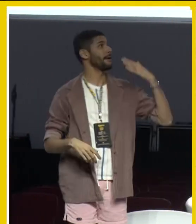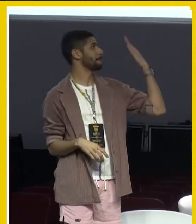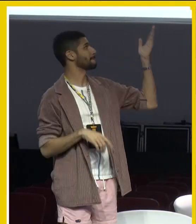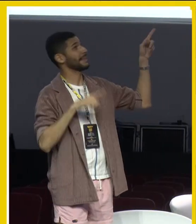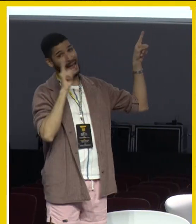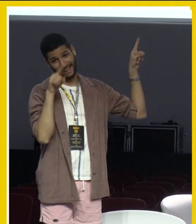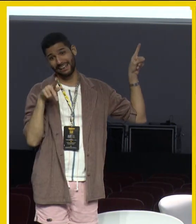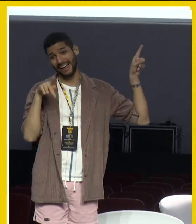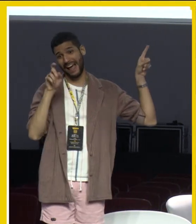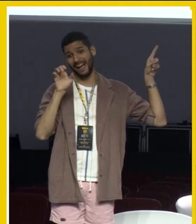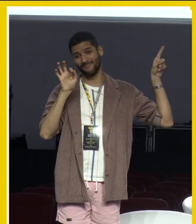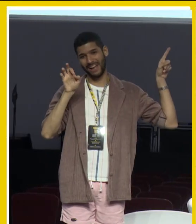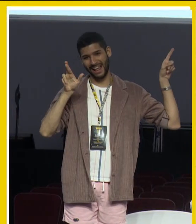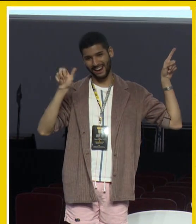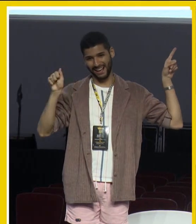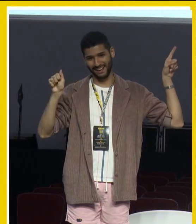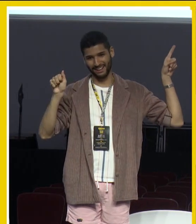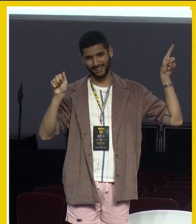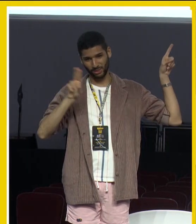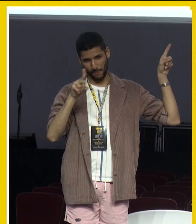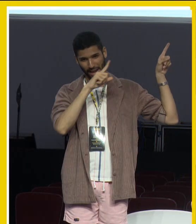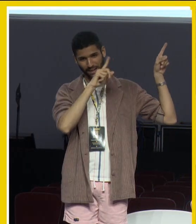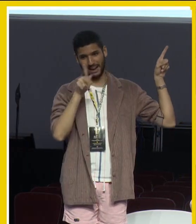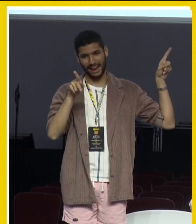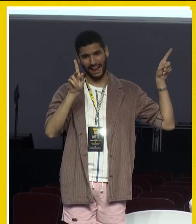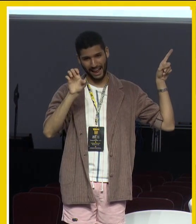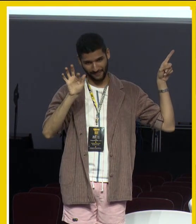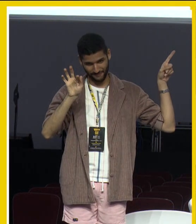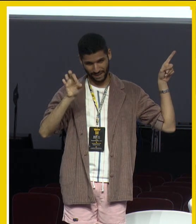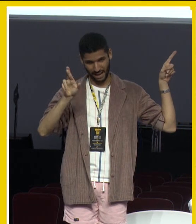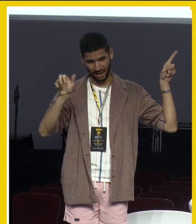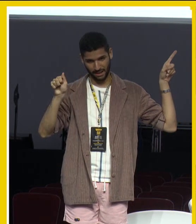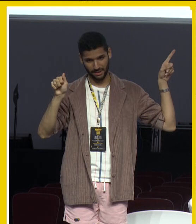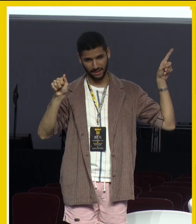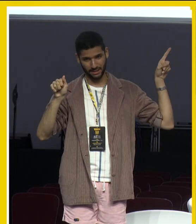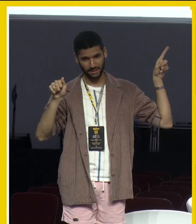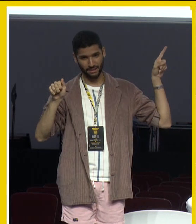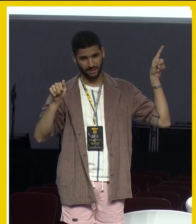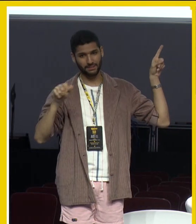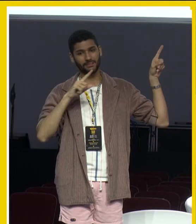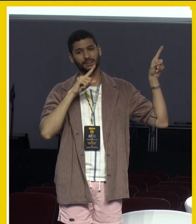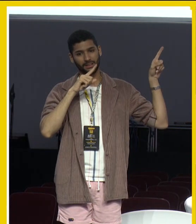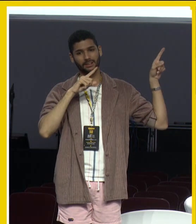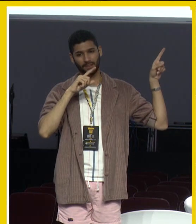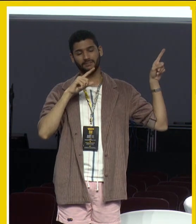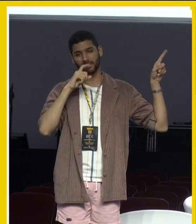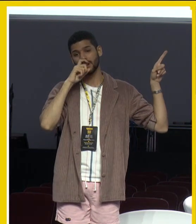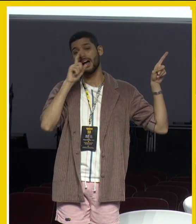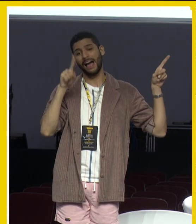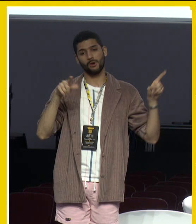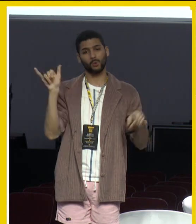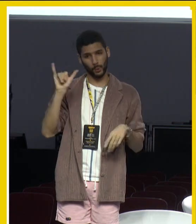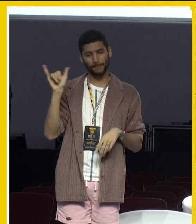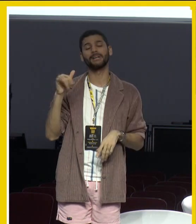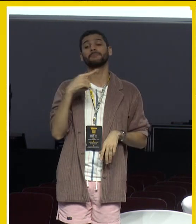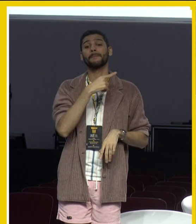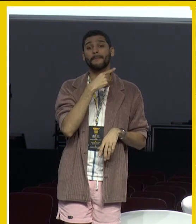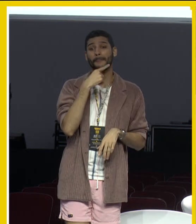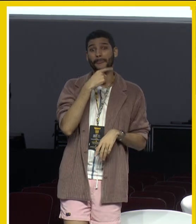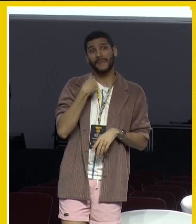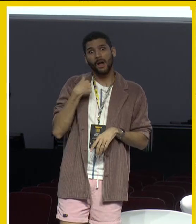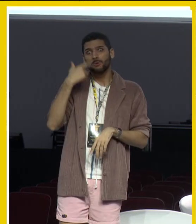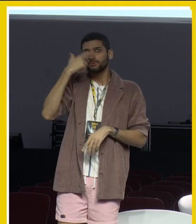por exemplo essa que está aqui essa é a orquestra né